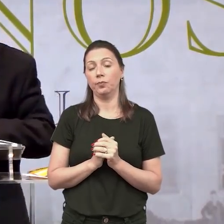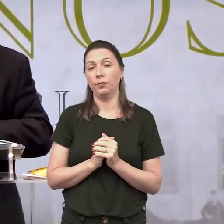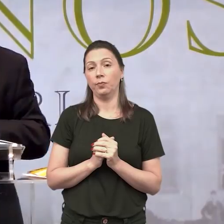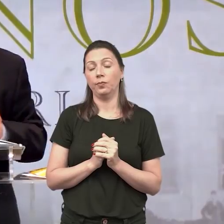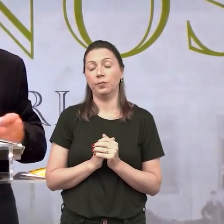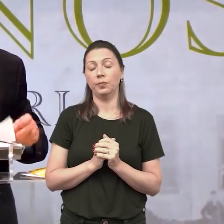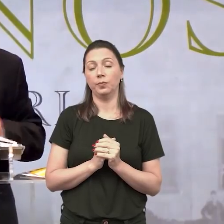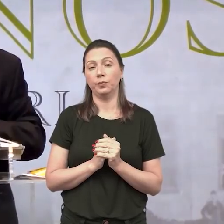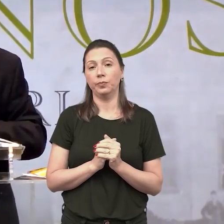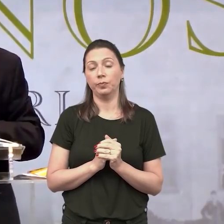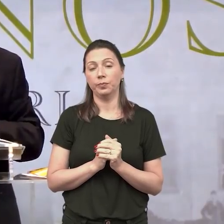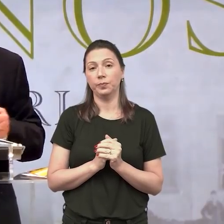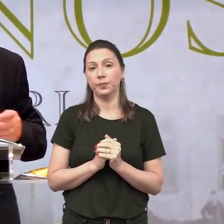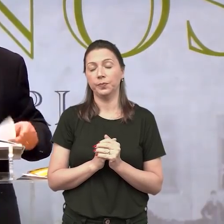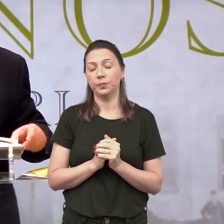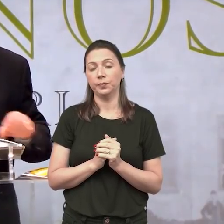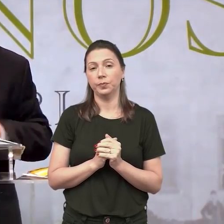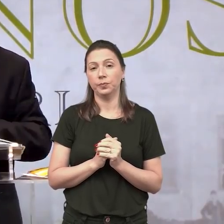29,